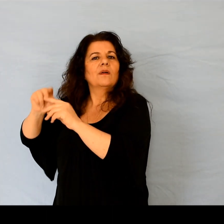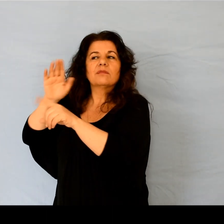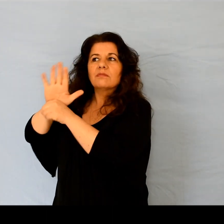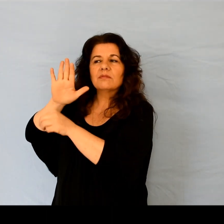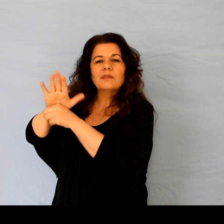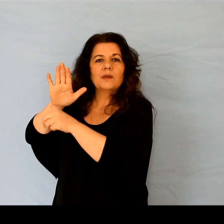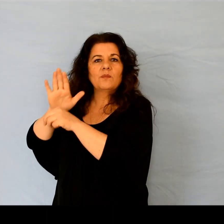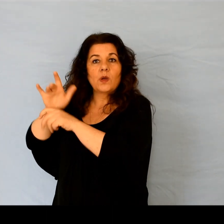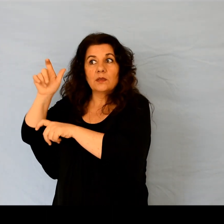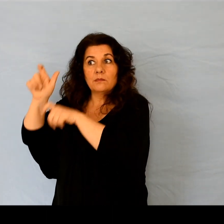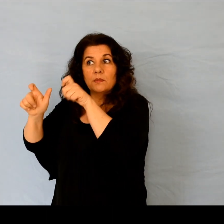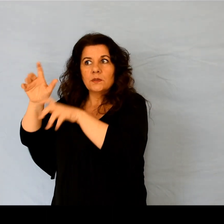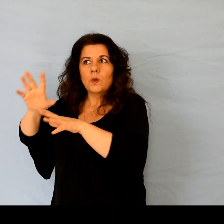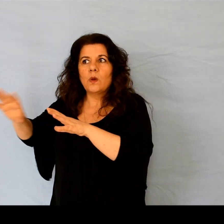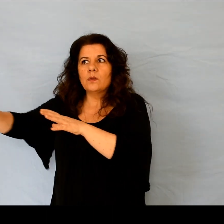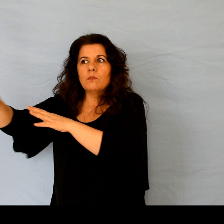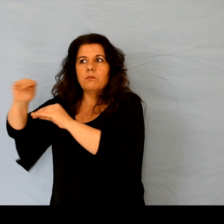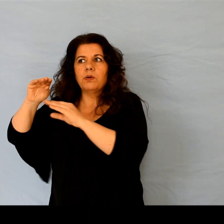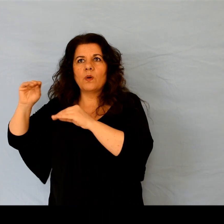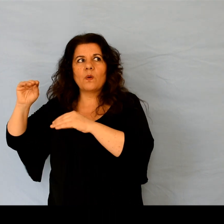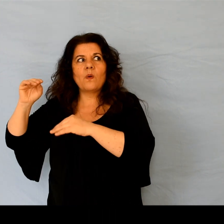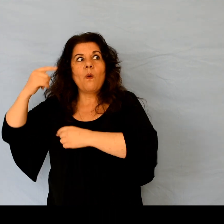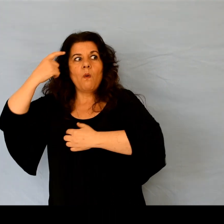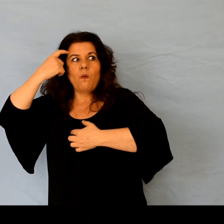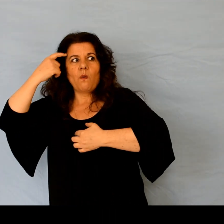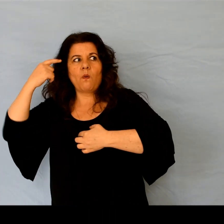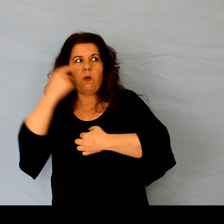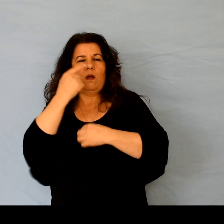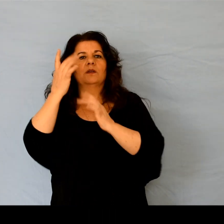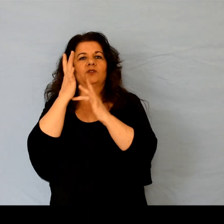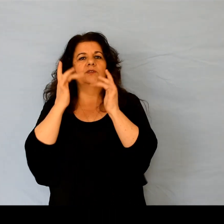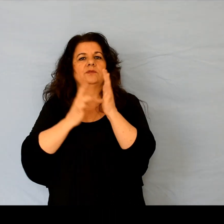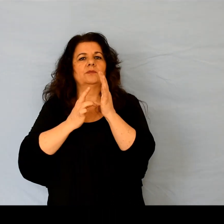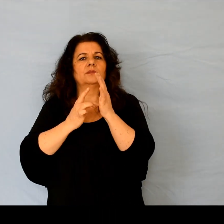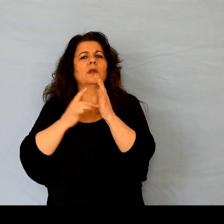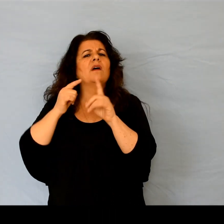témoignage. Il m'a dit tout ce que j'ai fait.